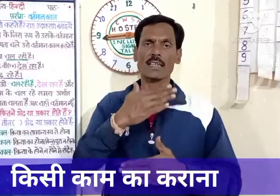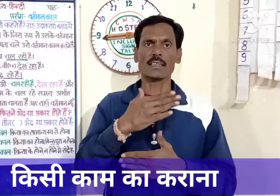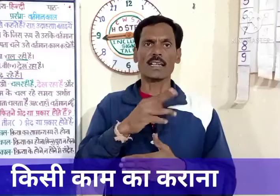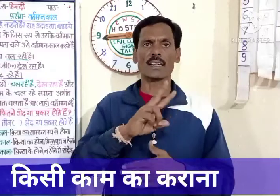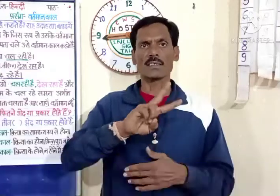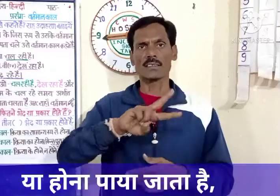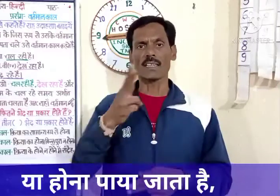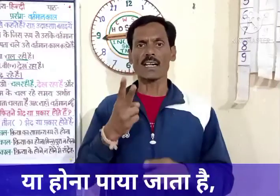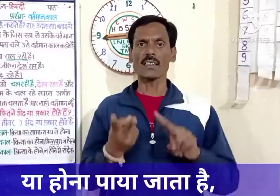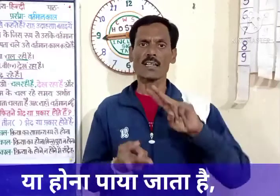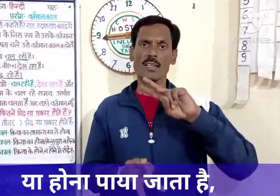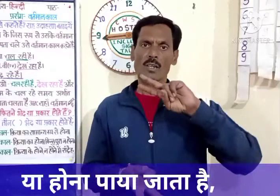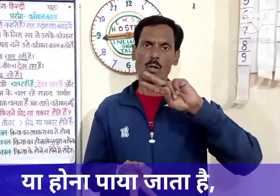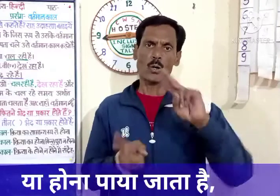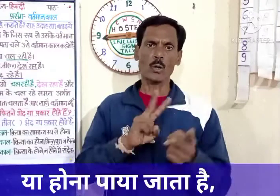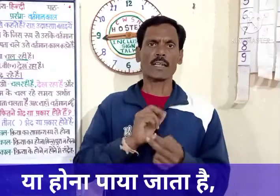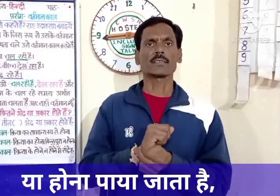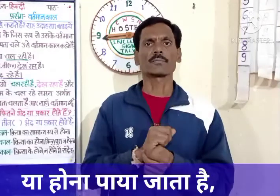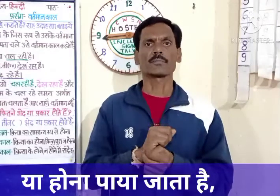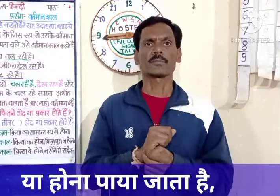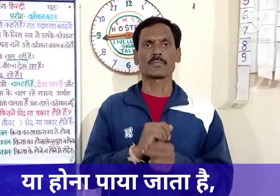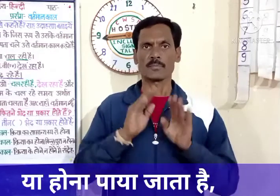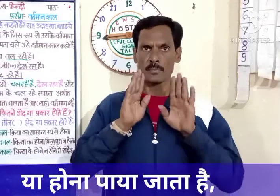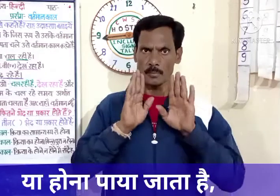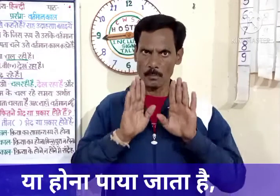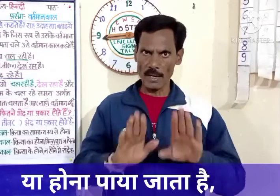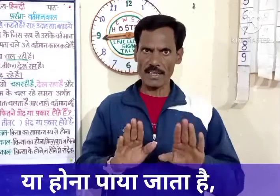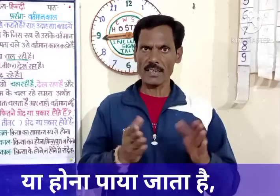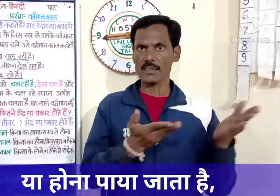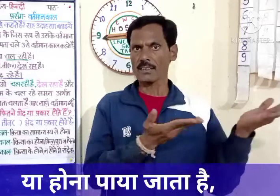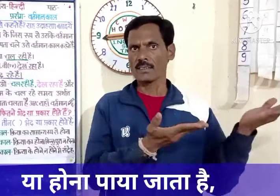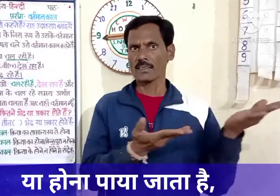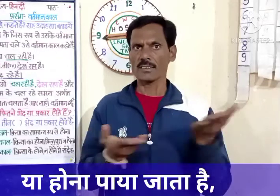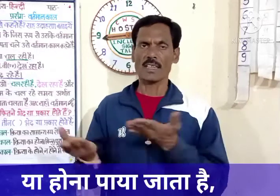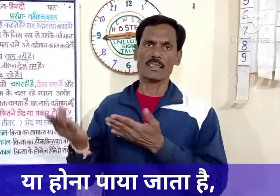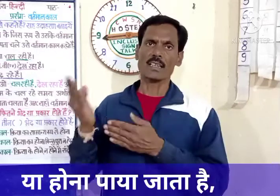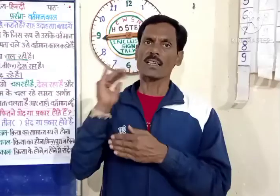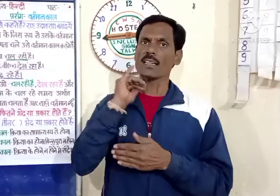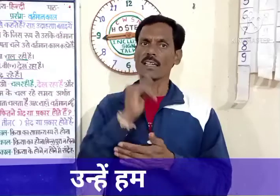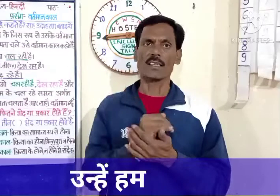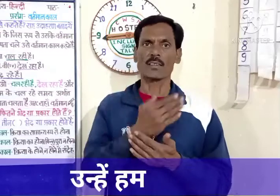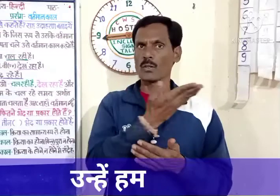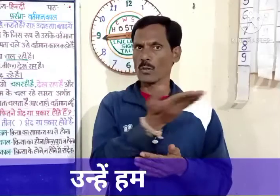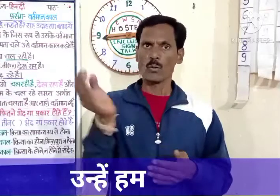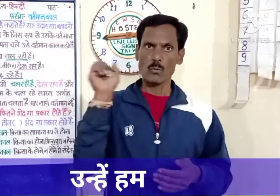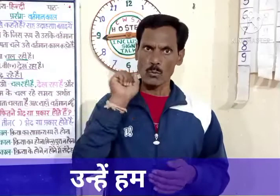करना या होना पाया जाता है,